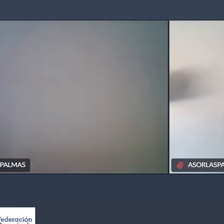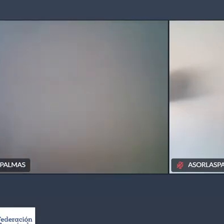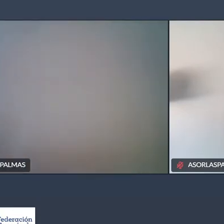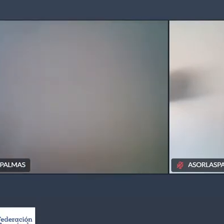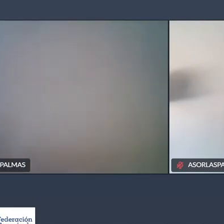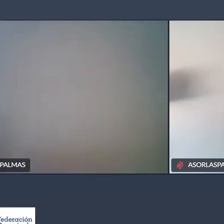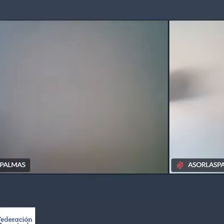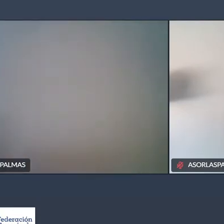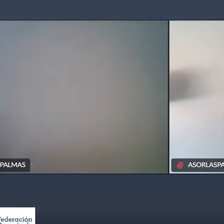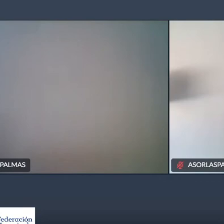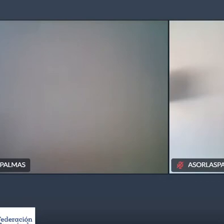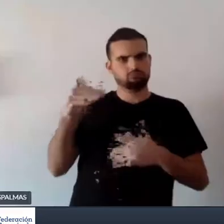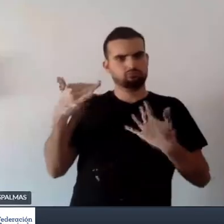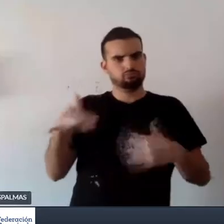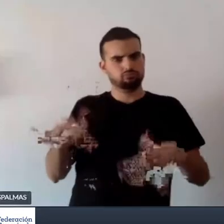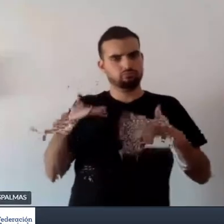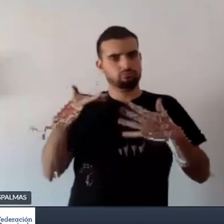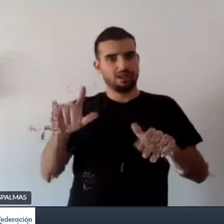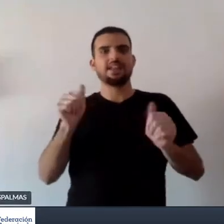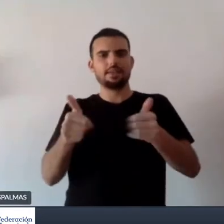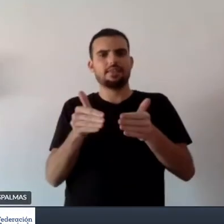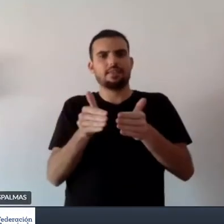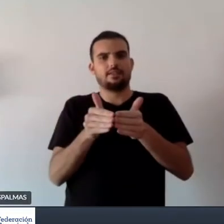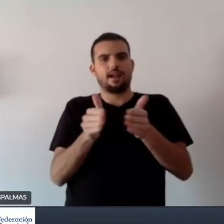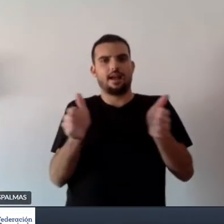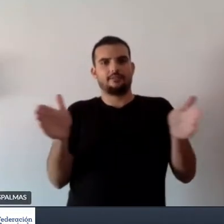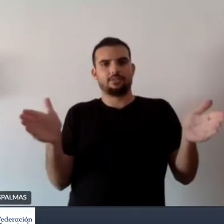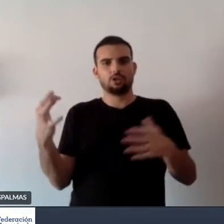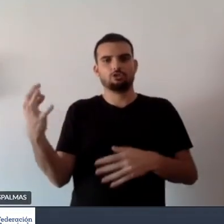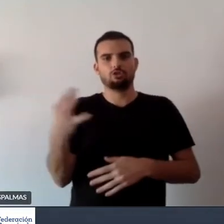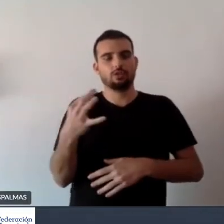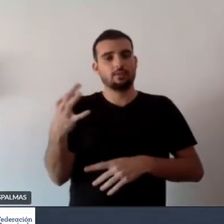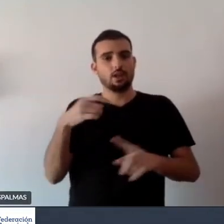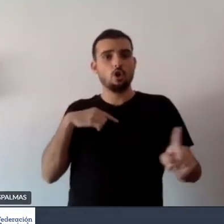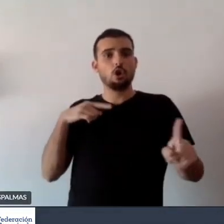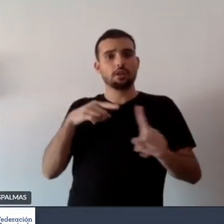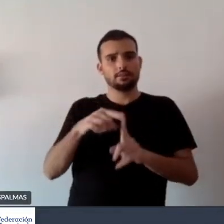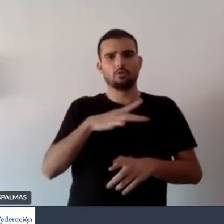esa continuación, tendría que abrirse para que el pase, el skip pass, pudiera venir directamente en dribbling.